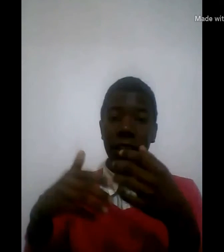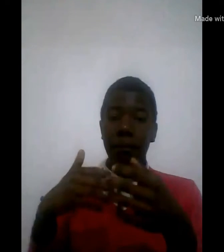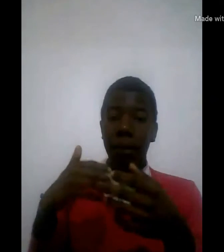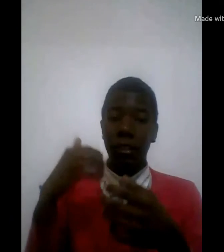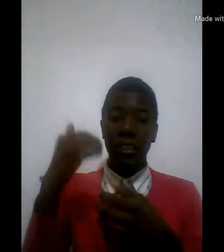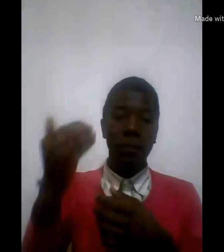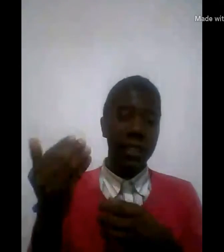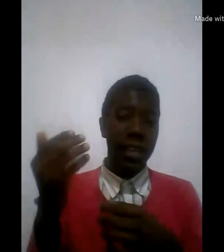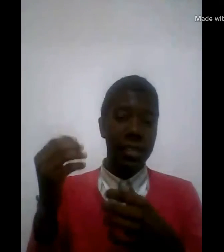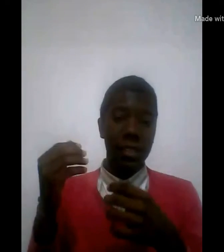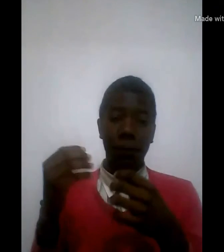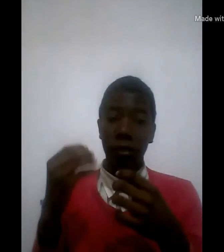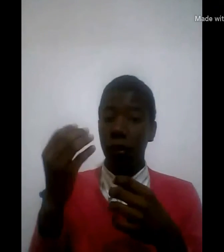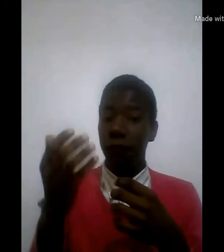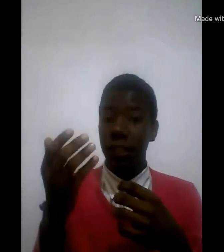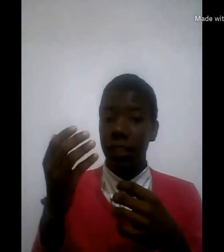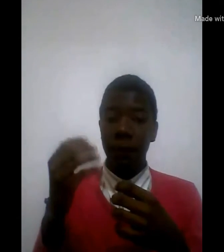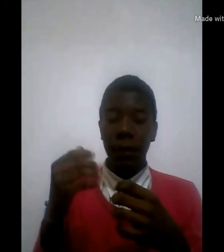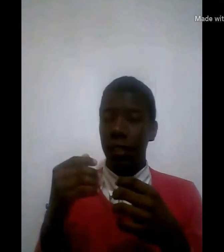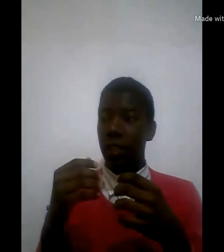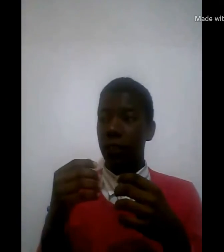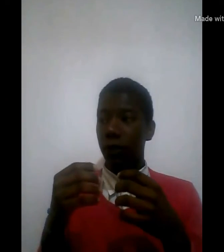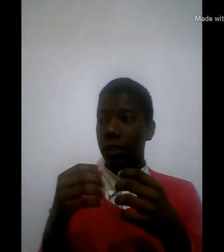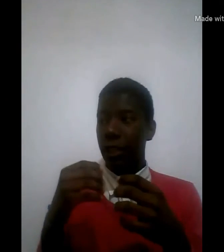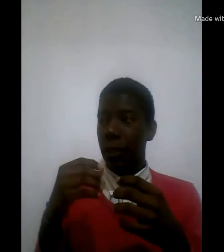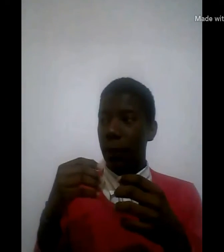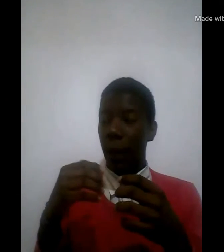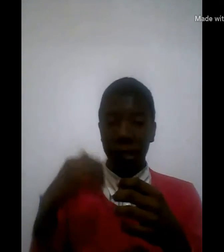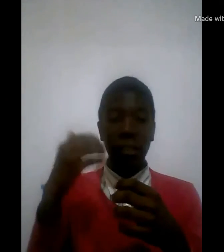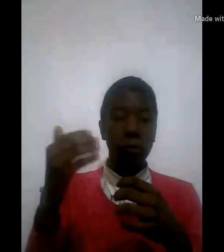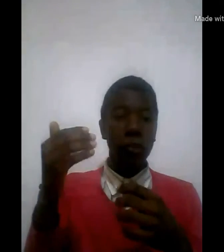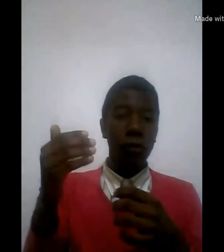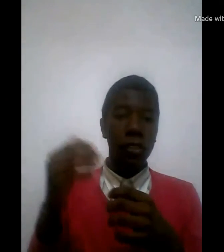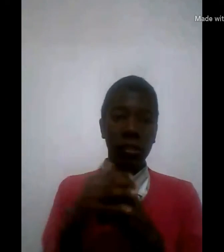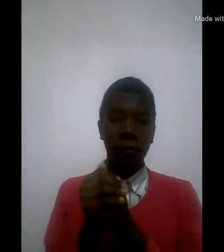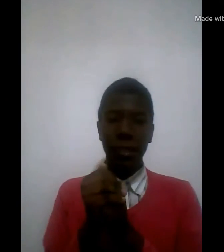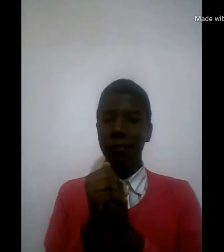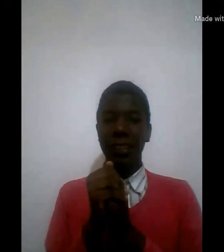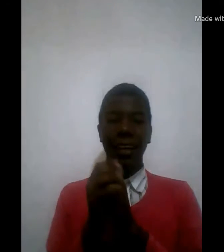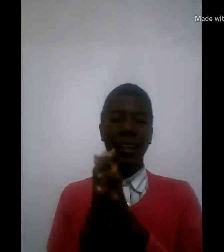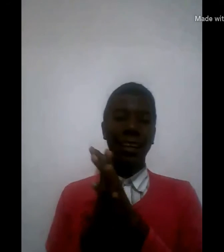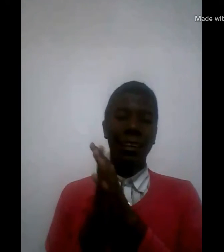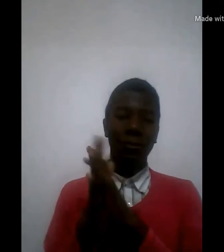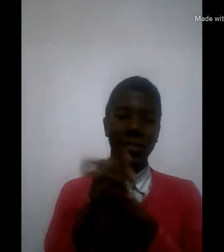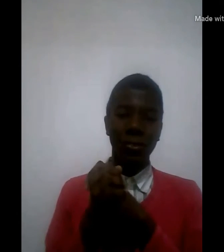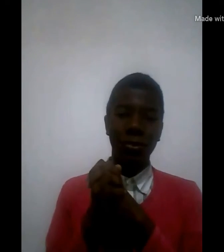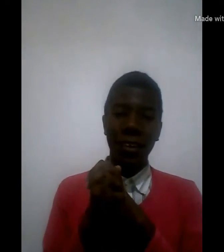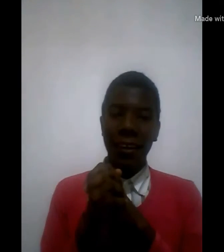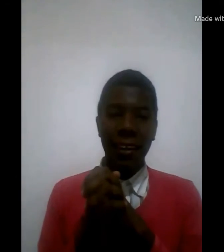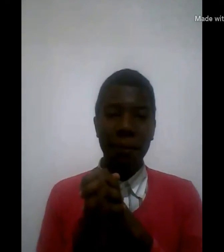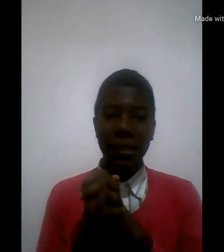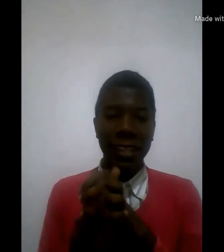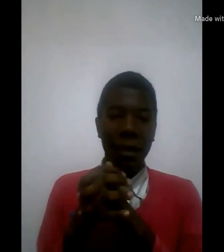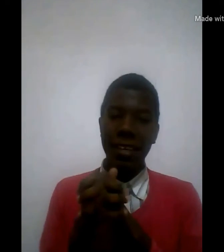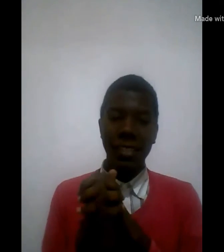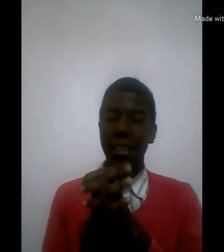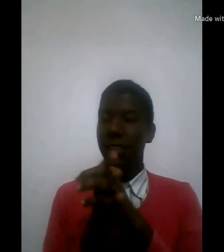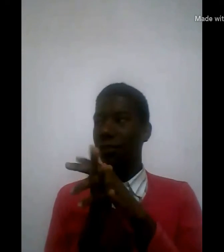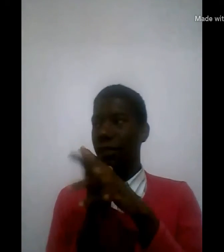adquire melhores experiências para a sua vida e você aprende muito com isso. Mas enfim, né, galera, o vídeo basicamente é isso,